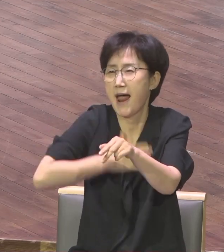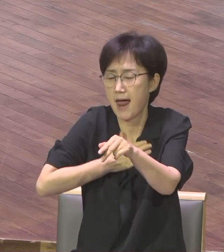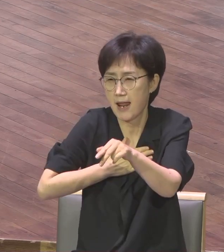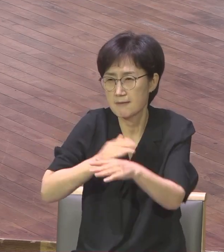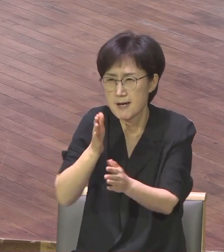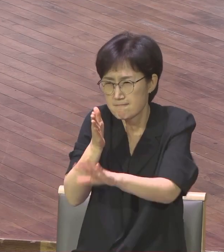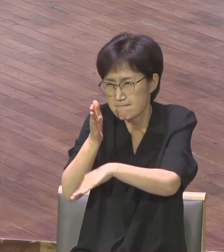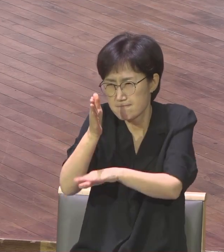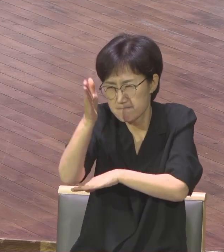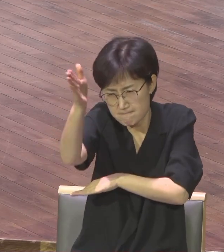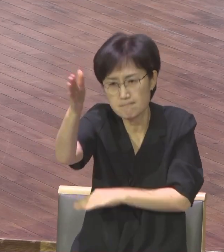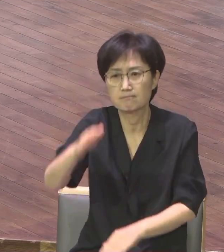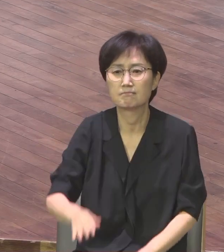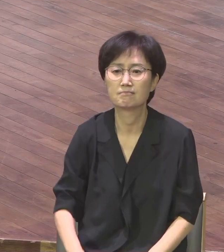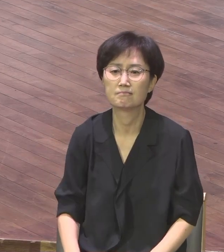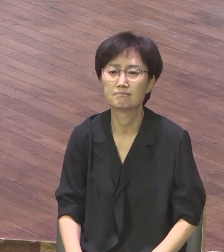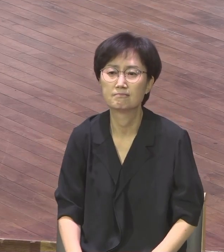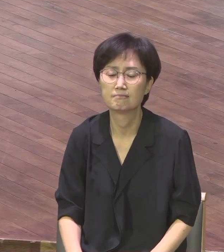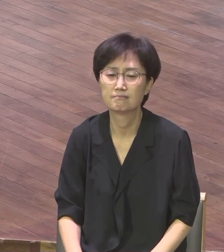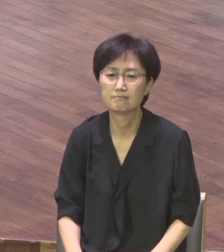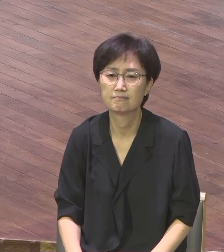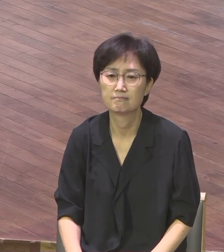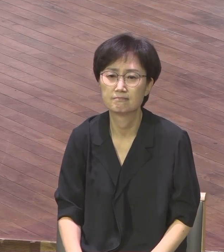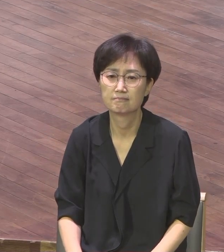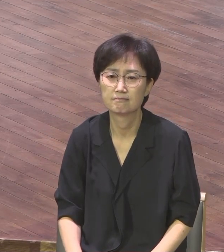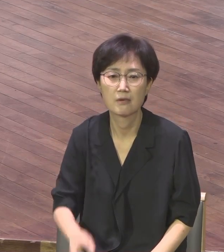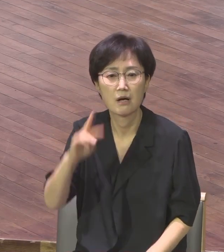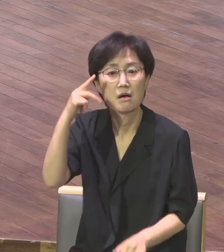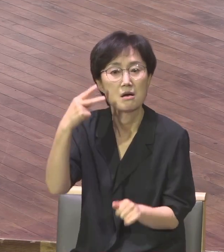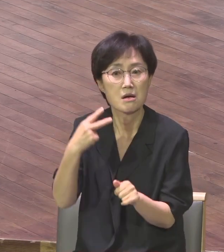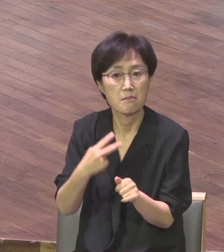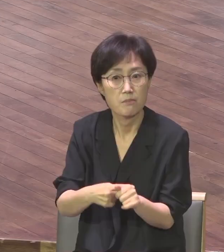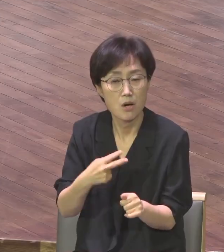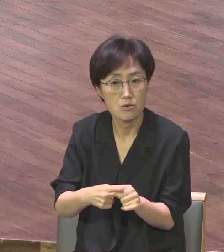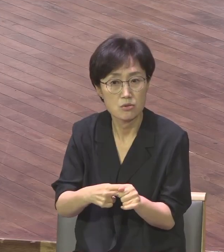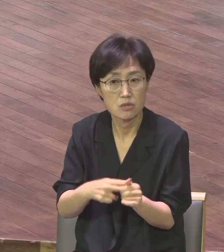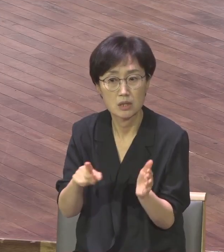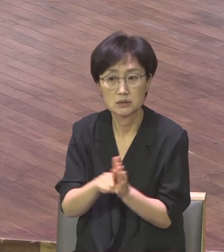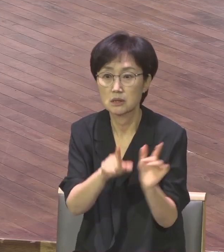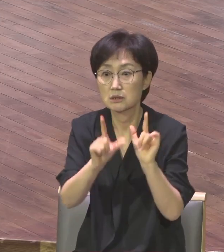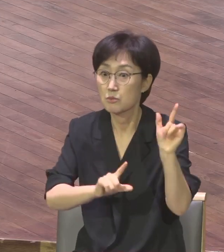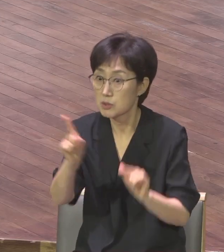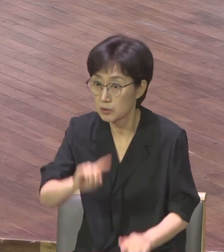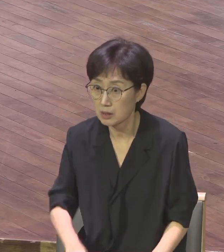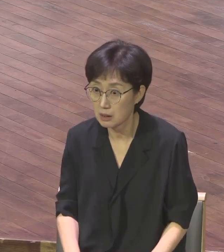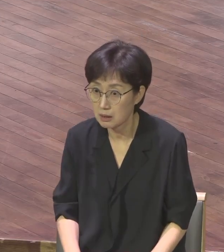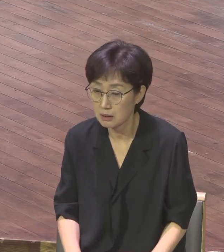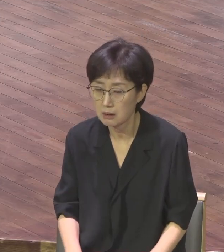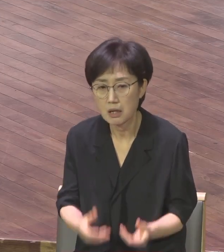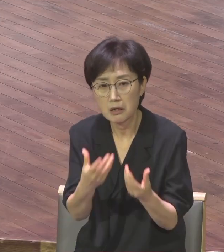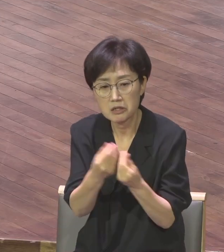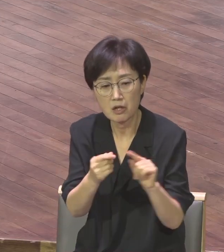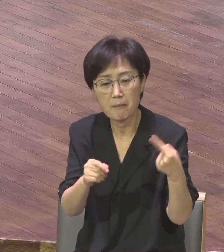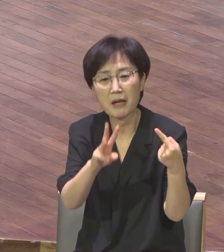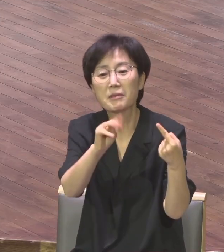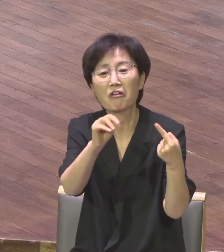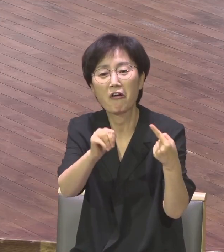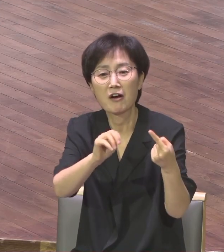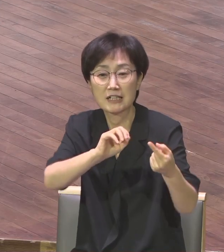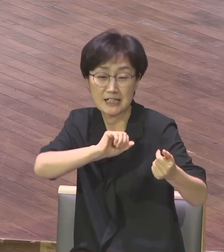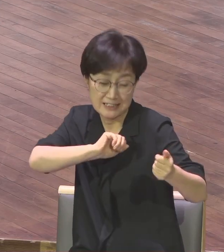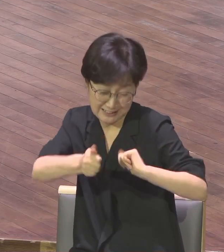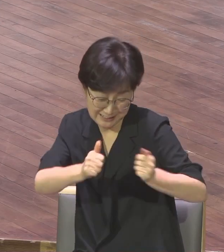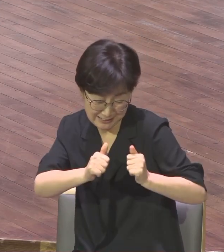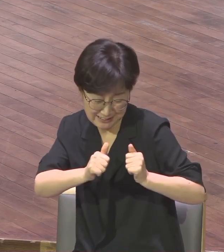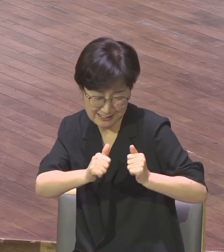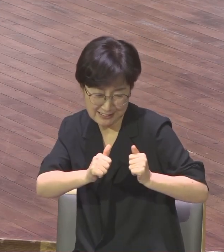위하여 달려가노라. 이 바울의 신앙생활은 100m 달리기, 그냥 막 힘차게